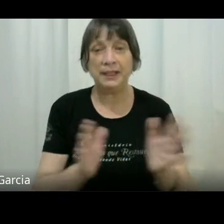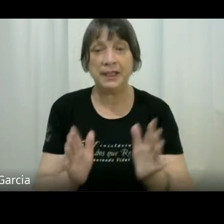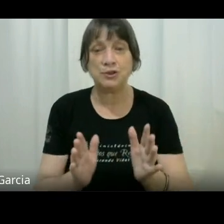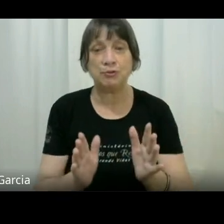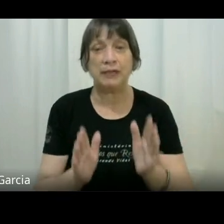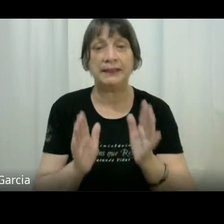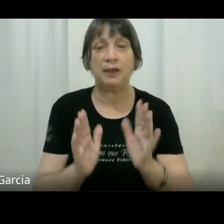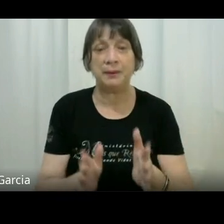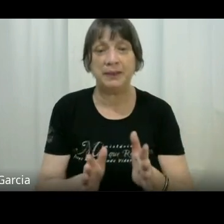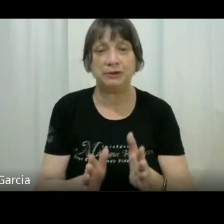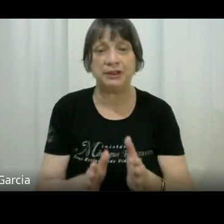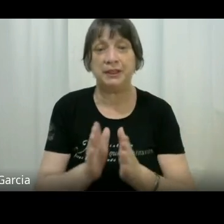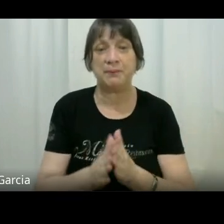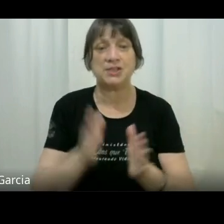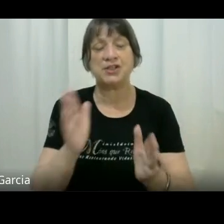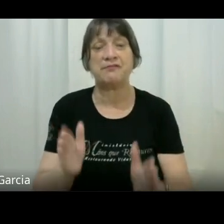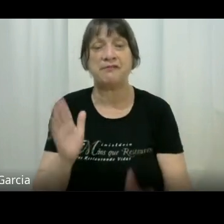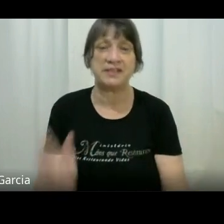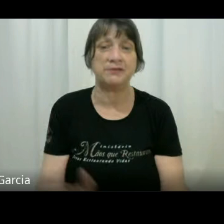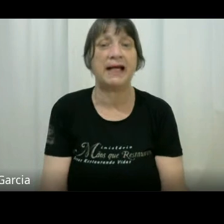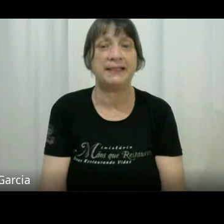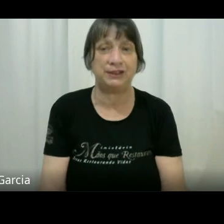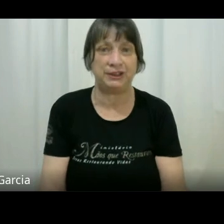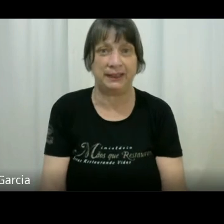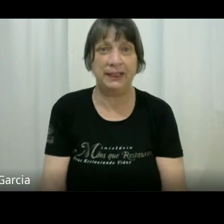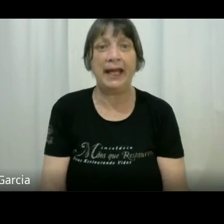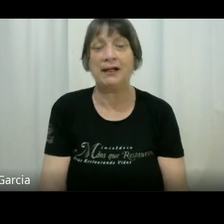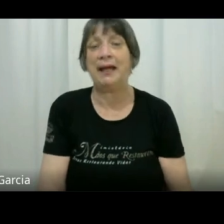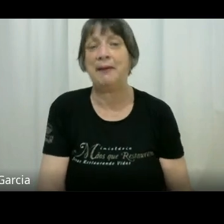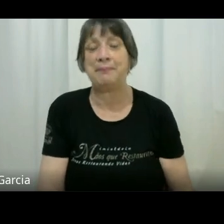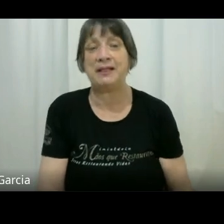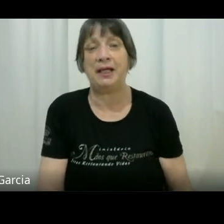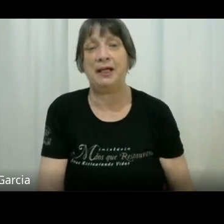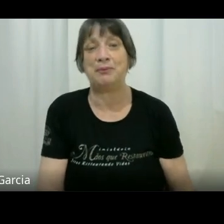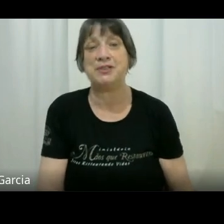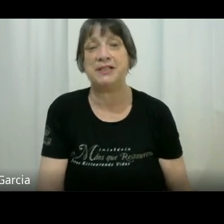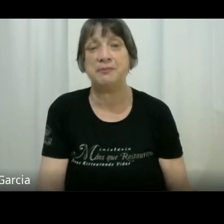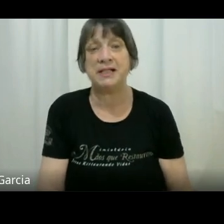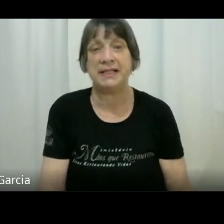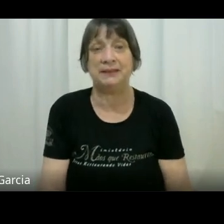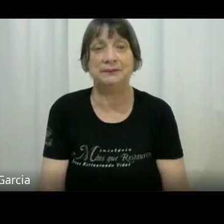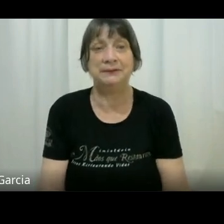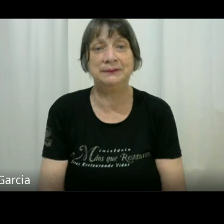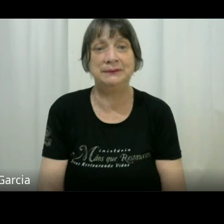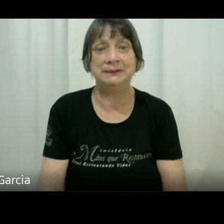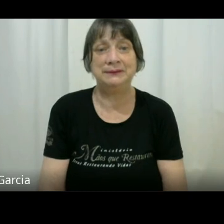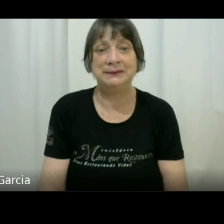o início até o primeiro dia, e depois a gente vai fazendo cada dia. É possível,